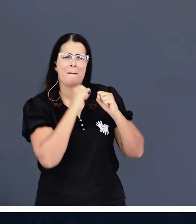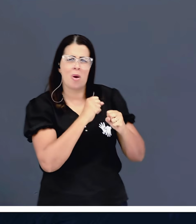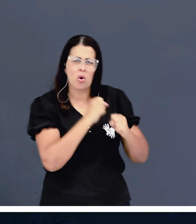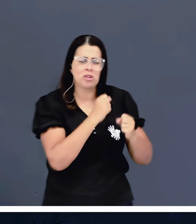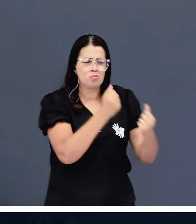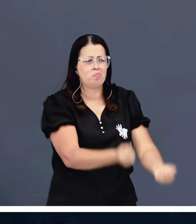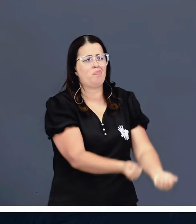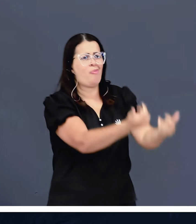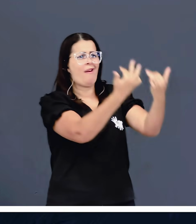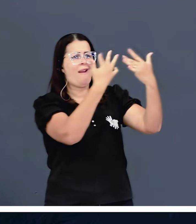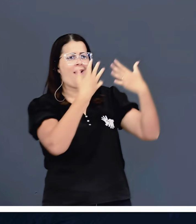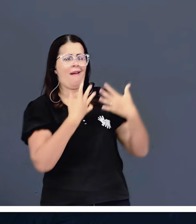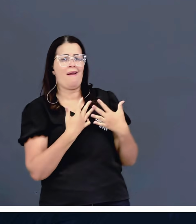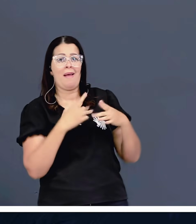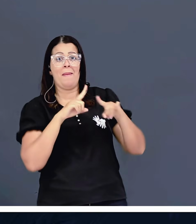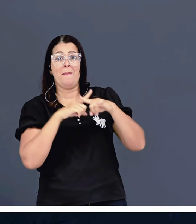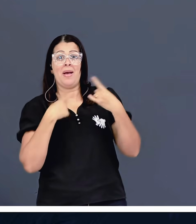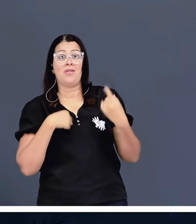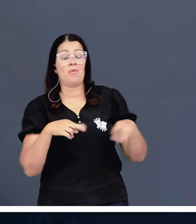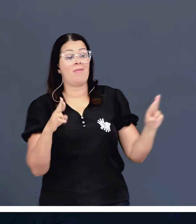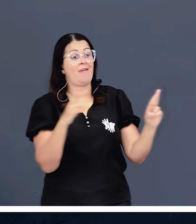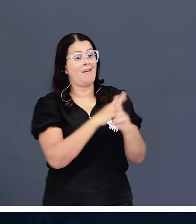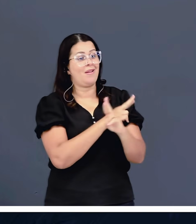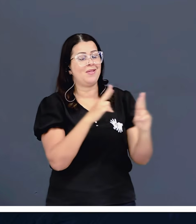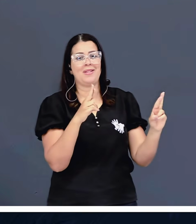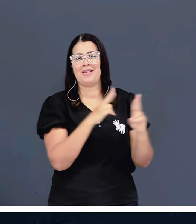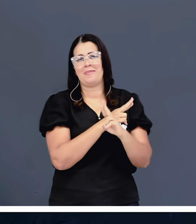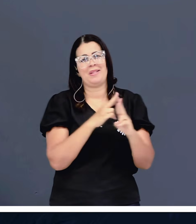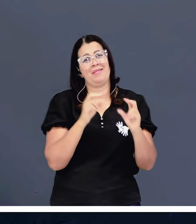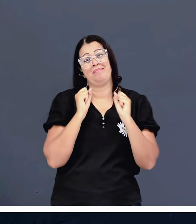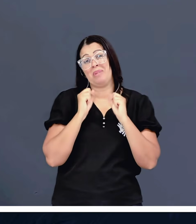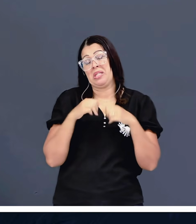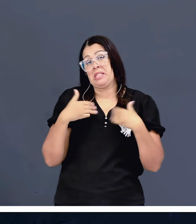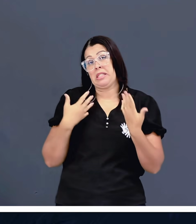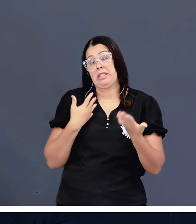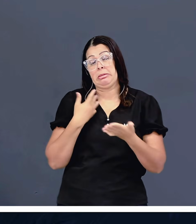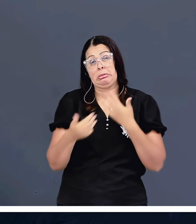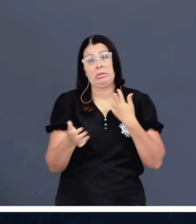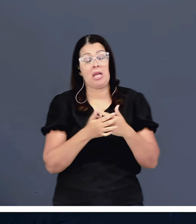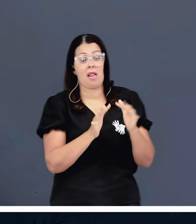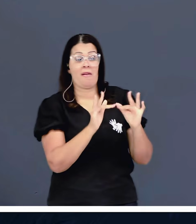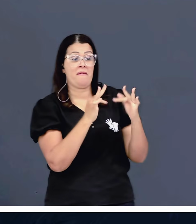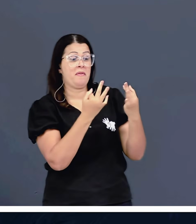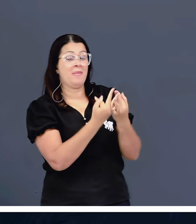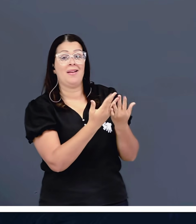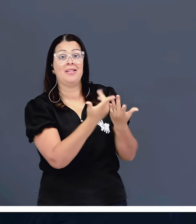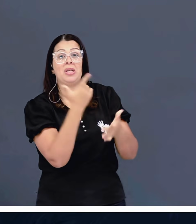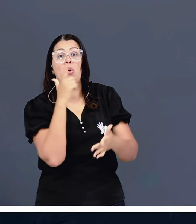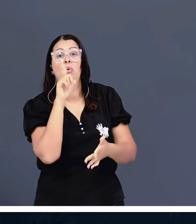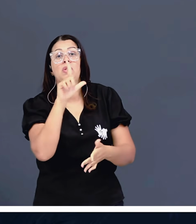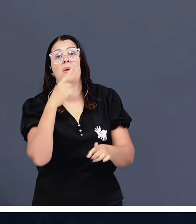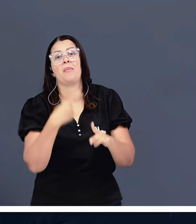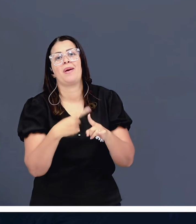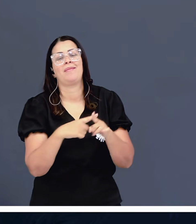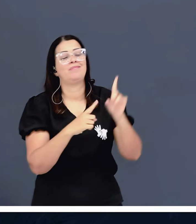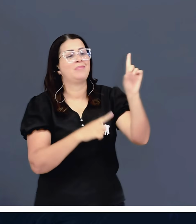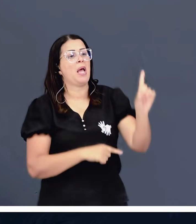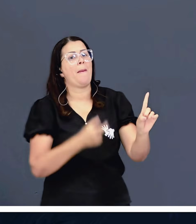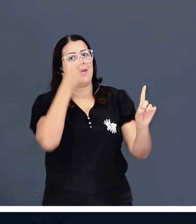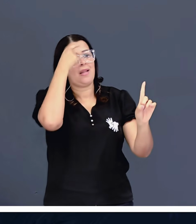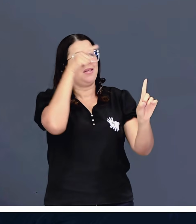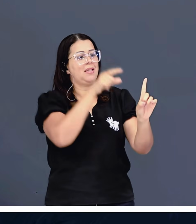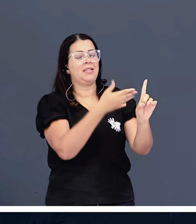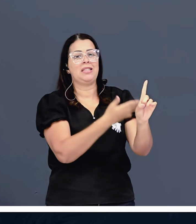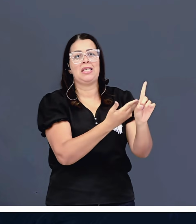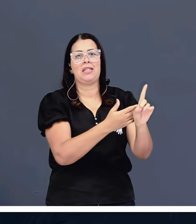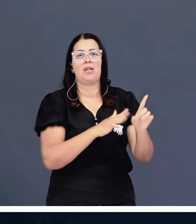áreas da sua vida, mas sobre relacionamento, possa ser que esse pai e essa mãe não consiga, pela mentalidade que tem,